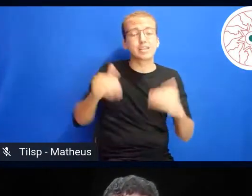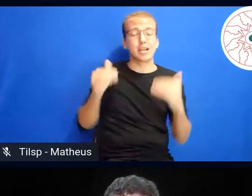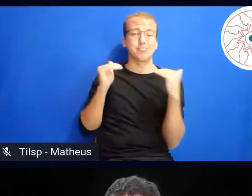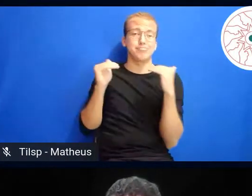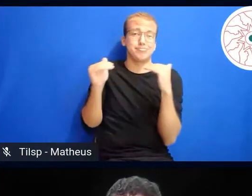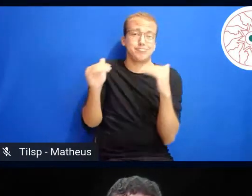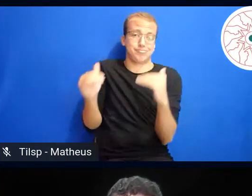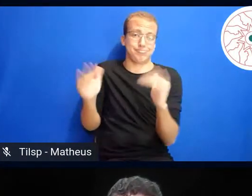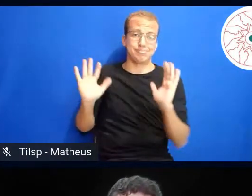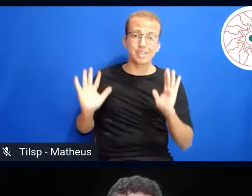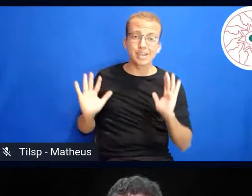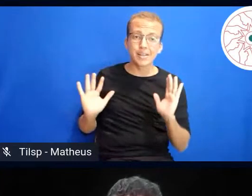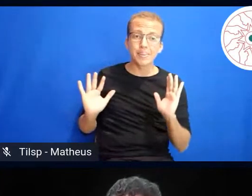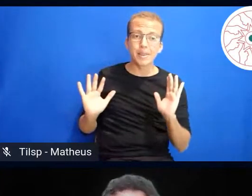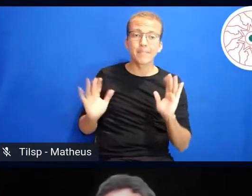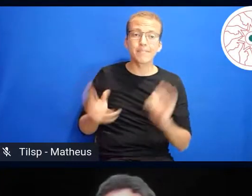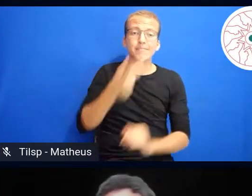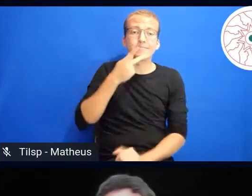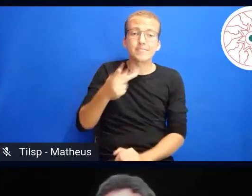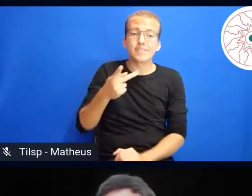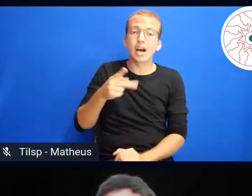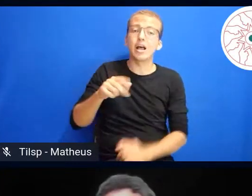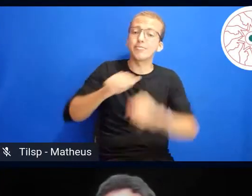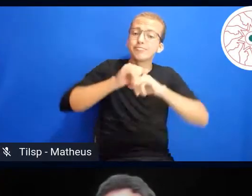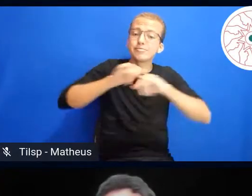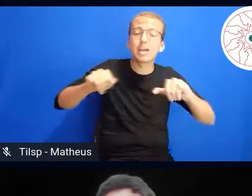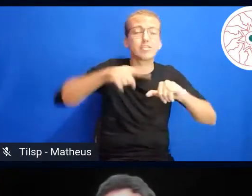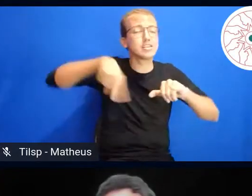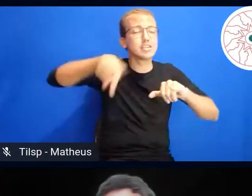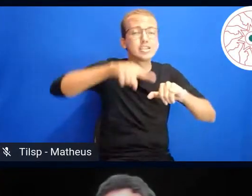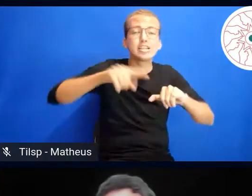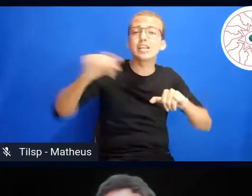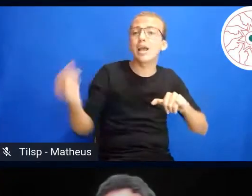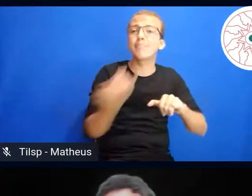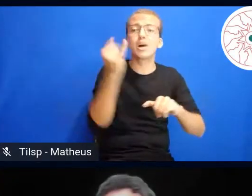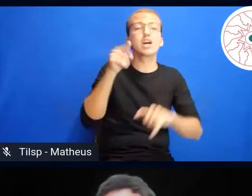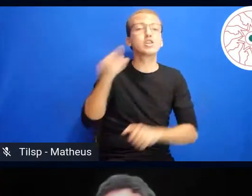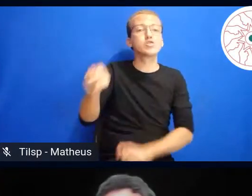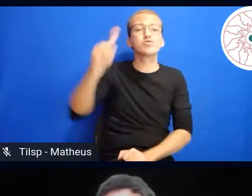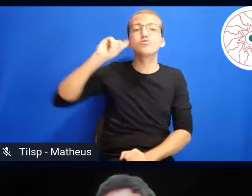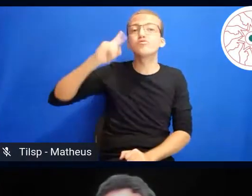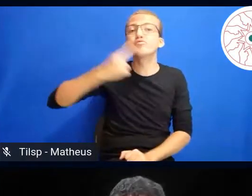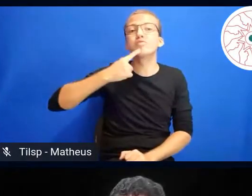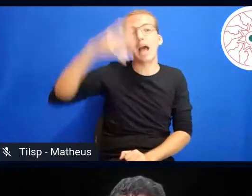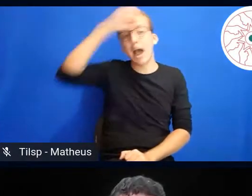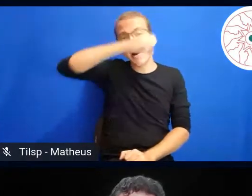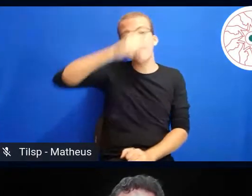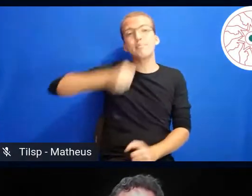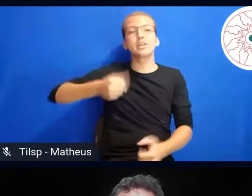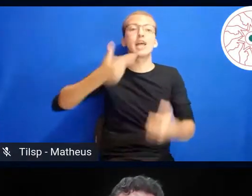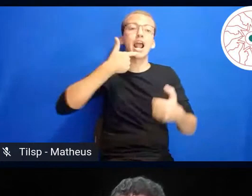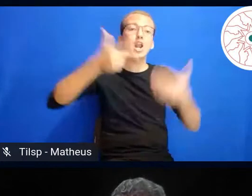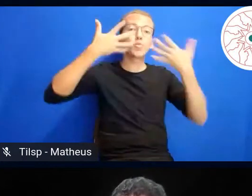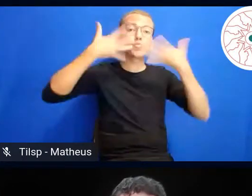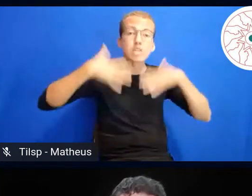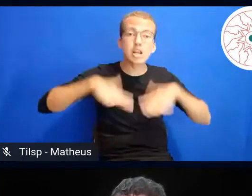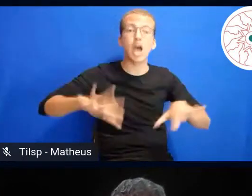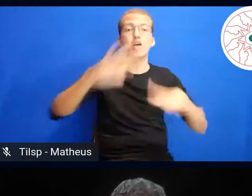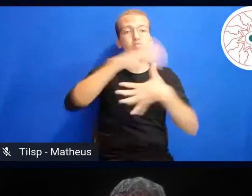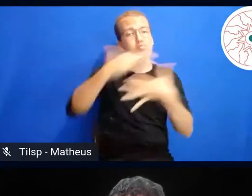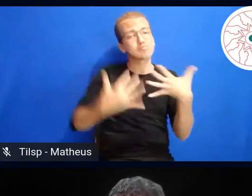importante o surdo ele aprender a sua língua natural, que é a Libras. E e tô assim